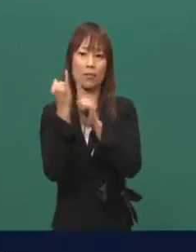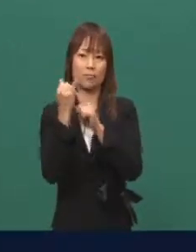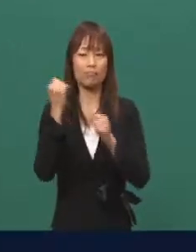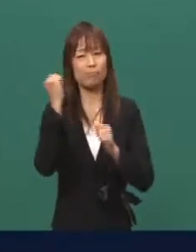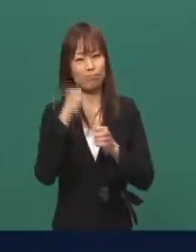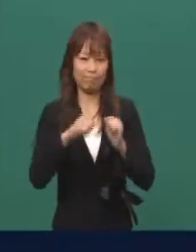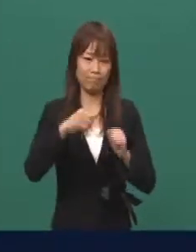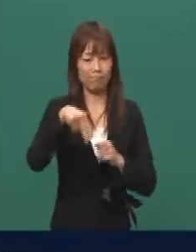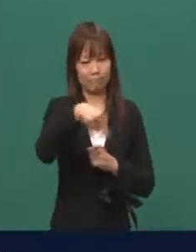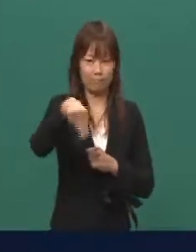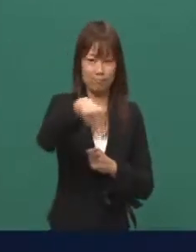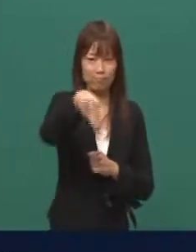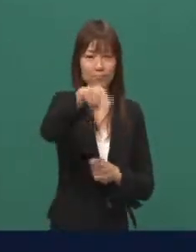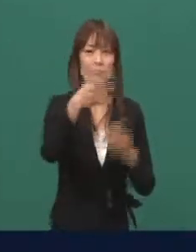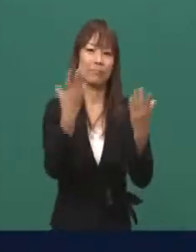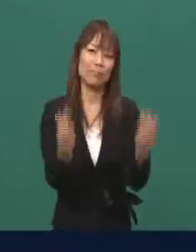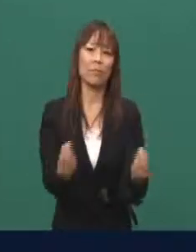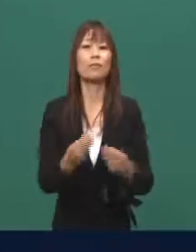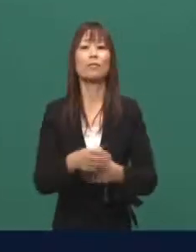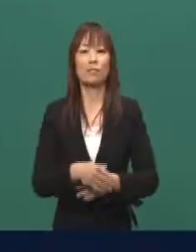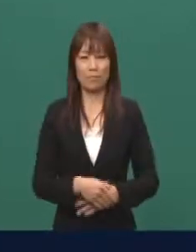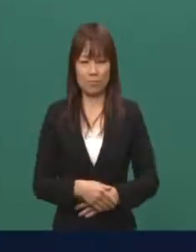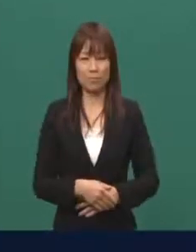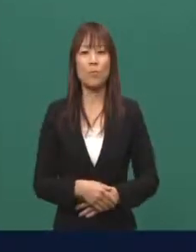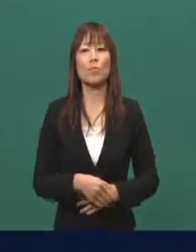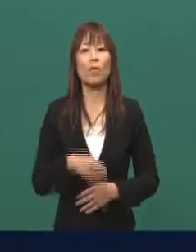奈さんが演技を披露しました。